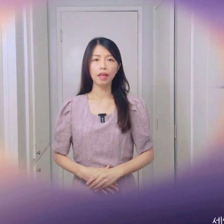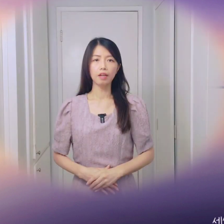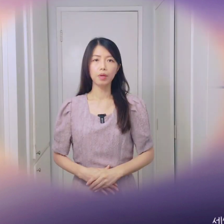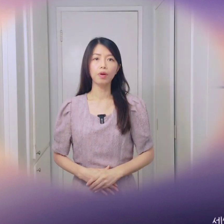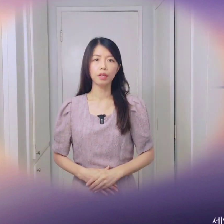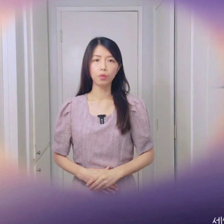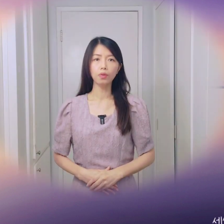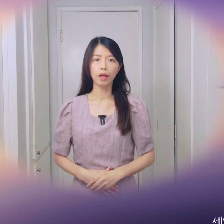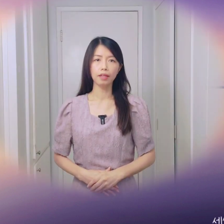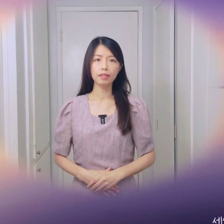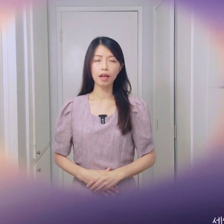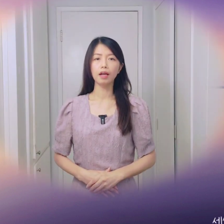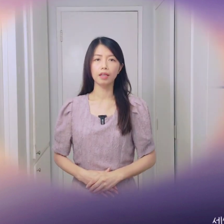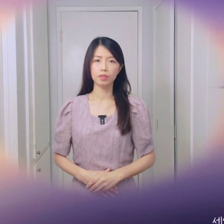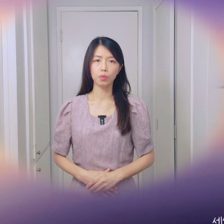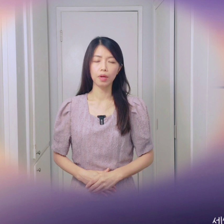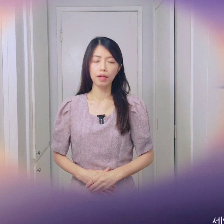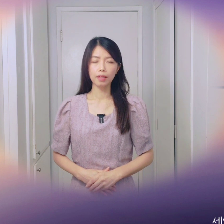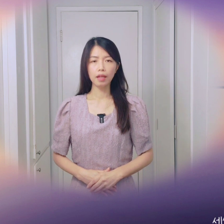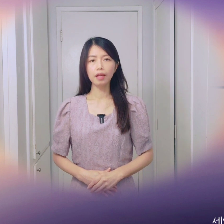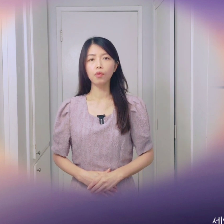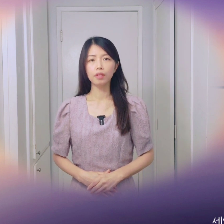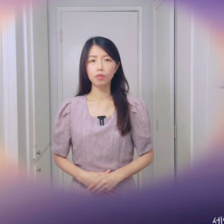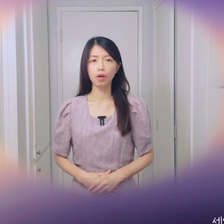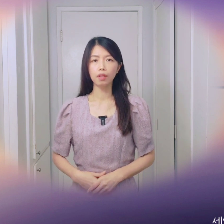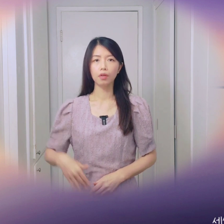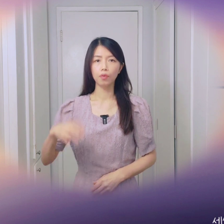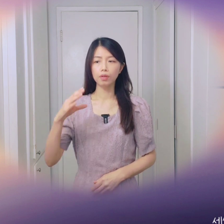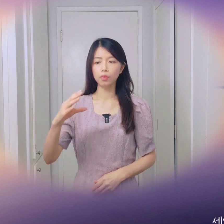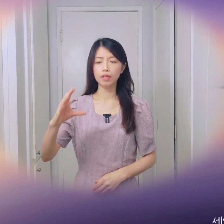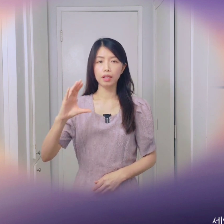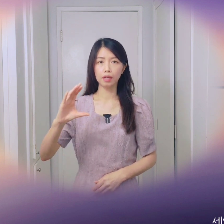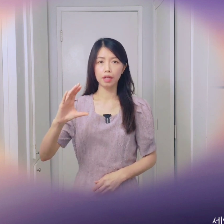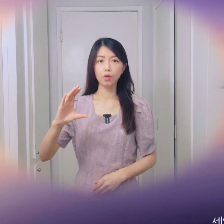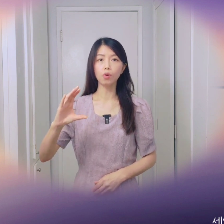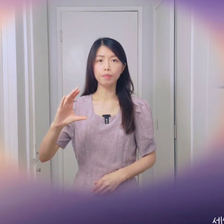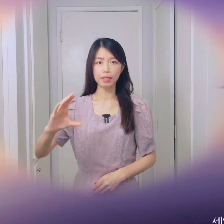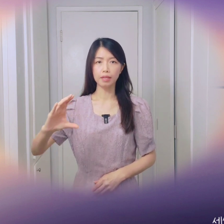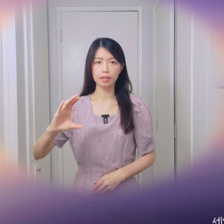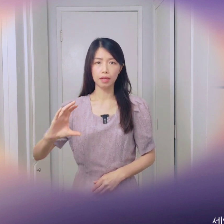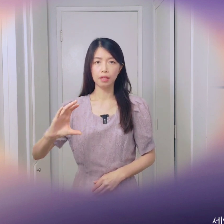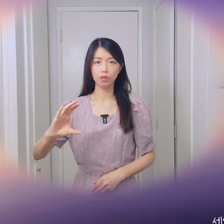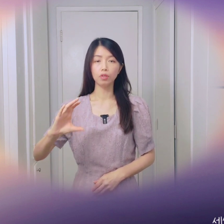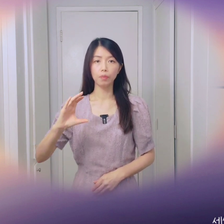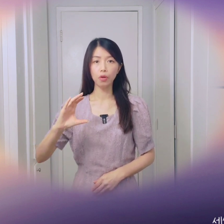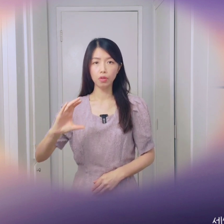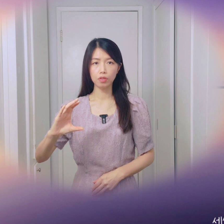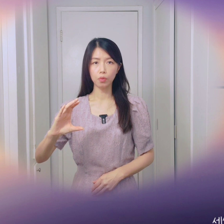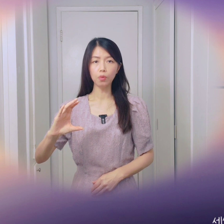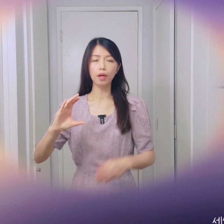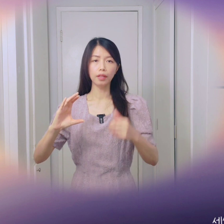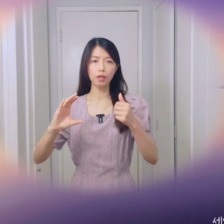세상이 나를 미워해도 나는 사랑하겠소. 세상이라고 하는 수어는 왼손은 살짝 이렇게 공을 만지듯이 둥글게